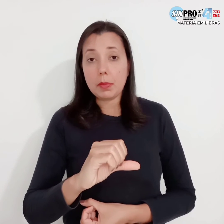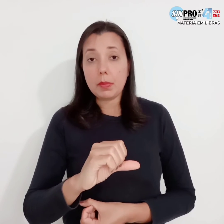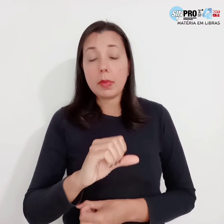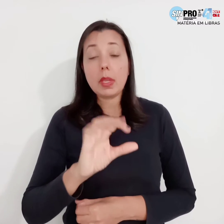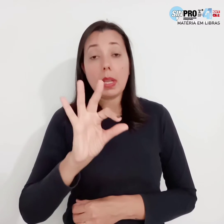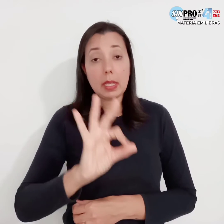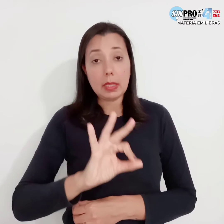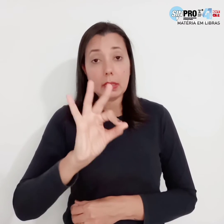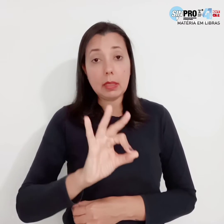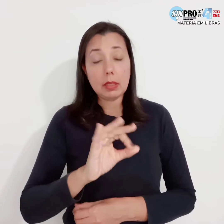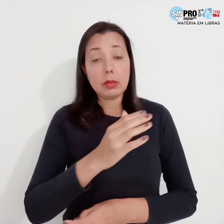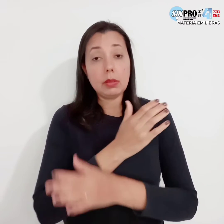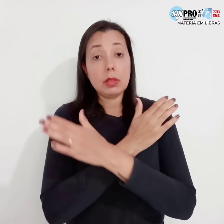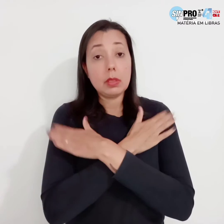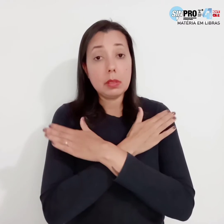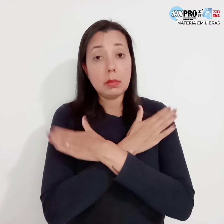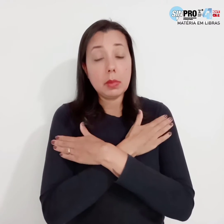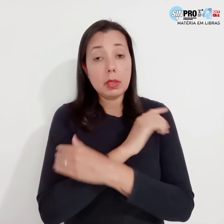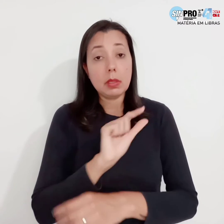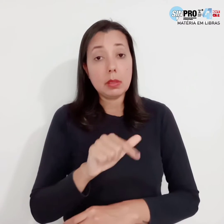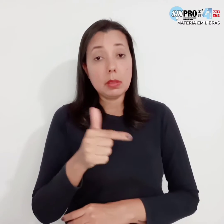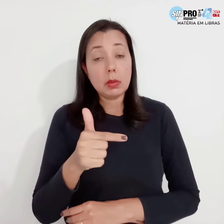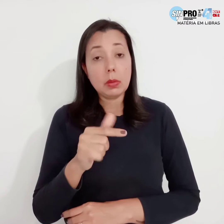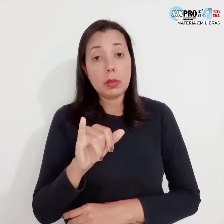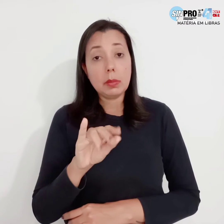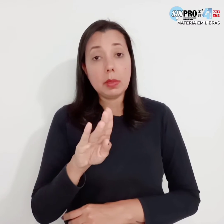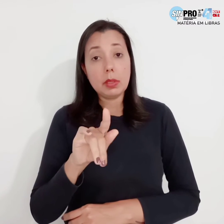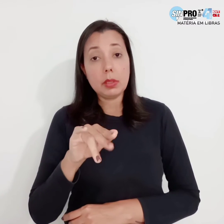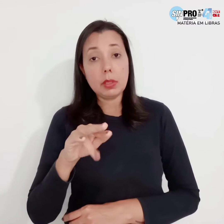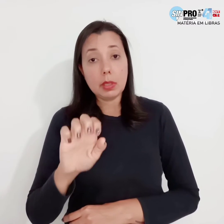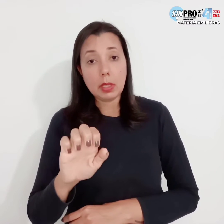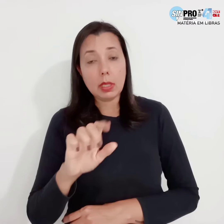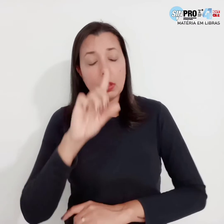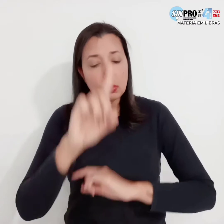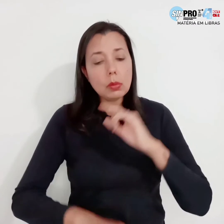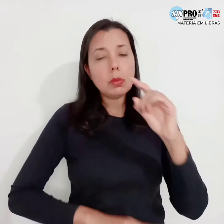taxa de desemprego, segundo o IBGE, superava